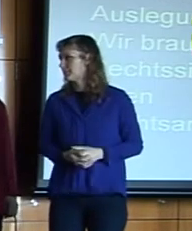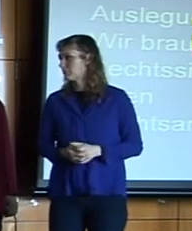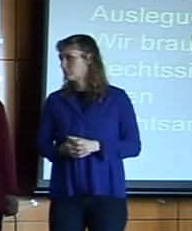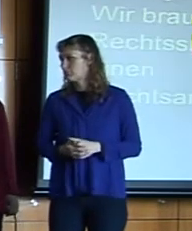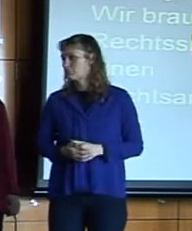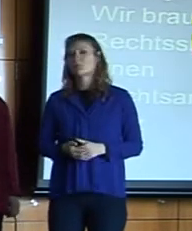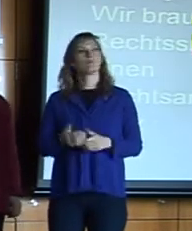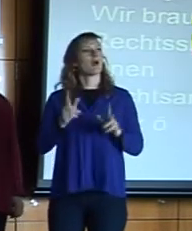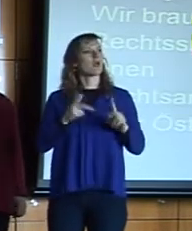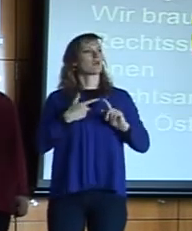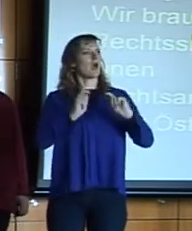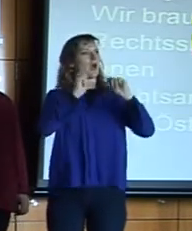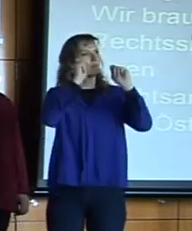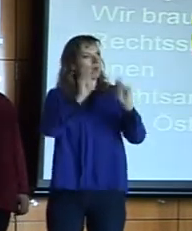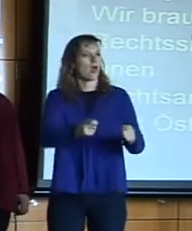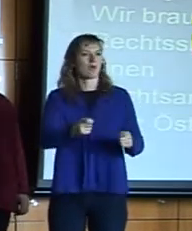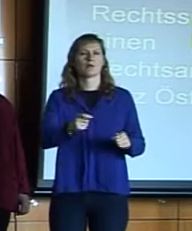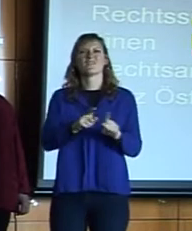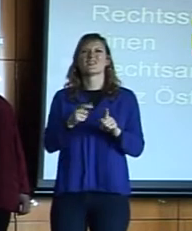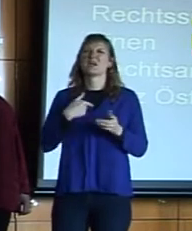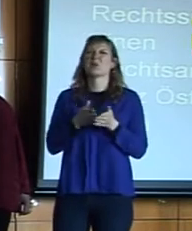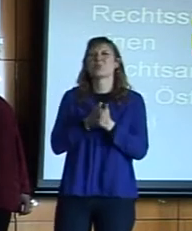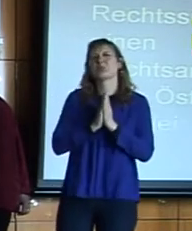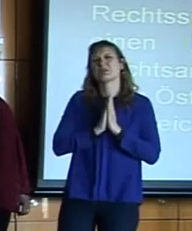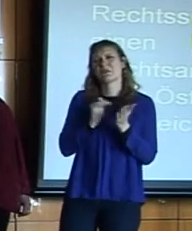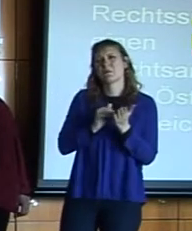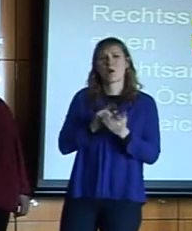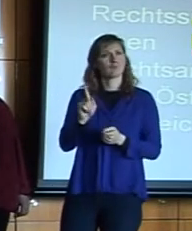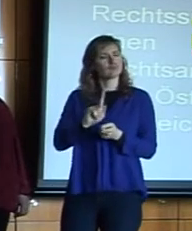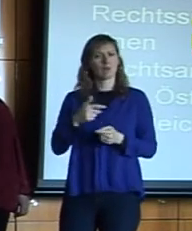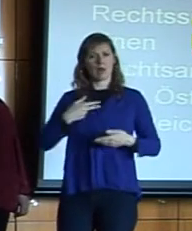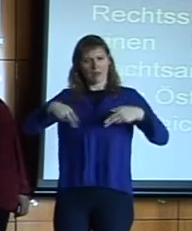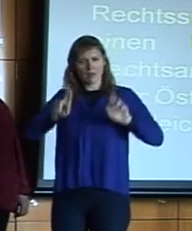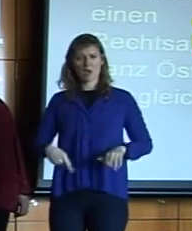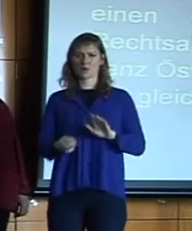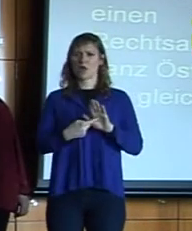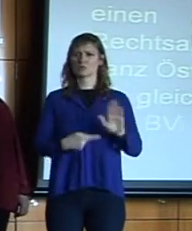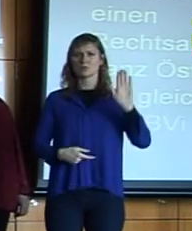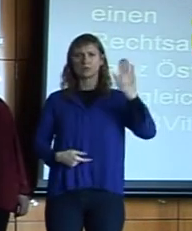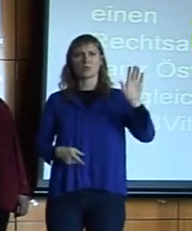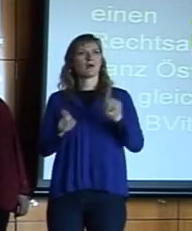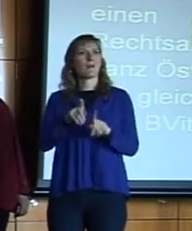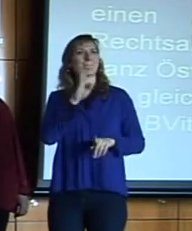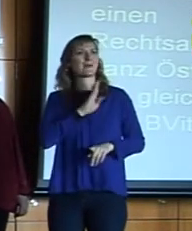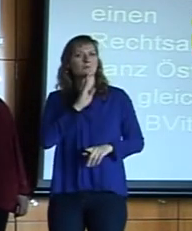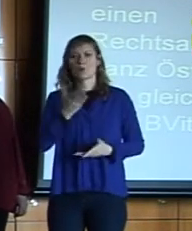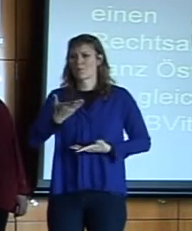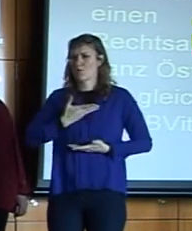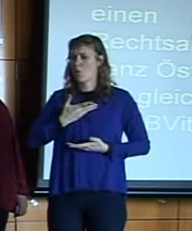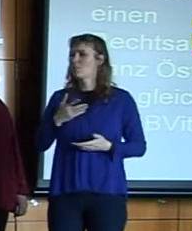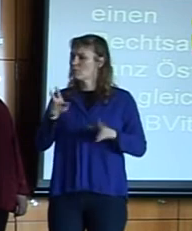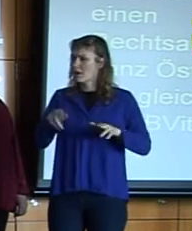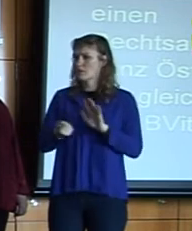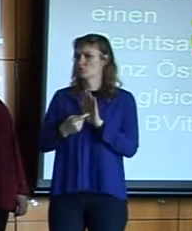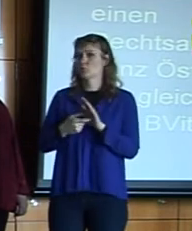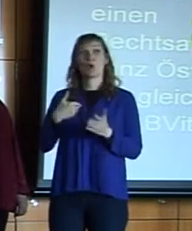wirklich beanspruchen kann, wo man kein Bittsteller ist, sondern das ist mein Rechtsanspruch, genauso wie eine Pension. Ich bekomme, wenn